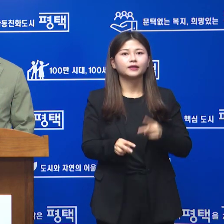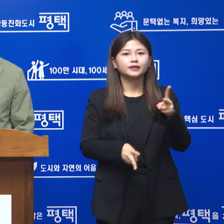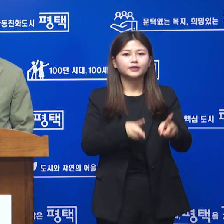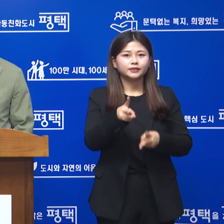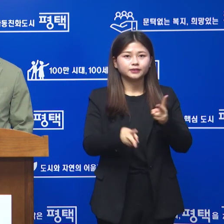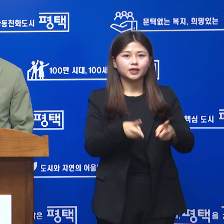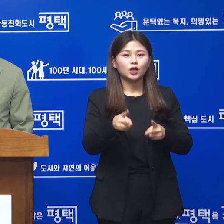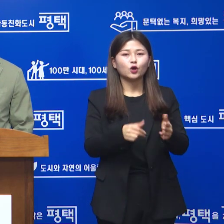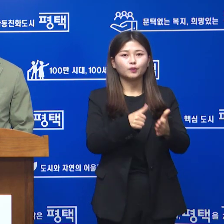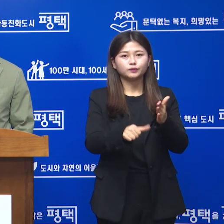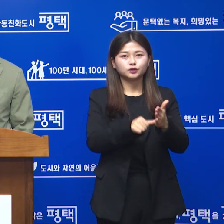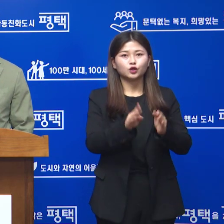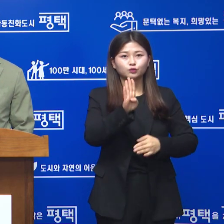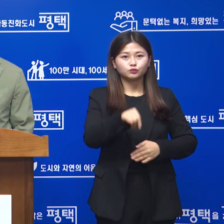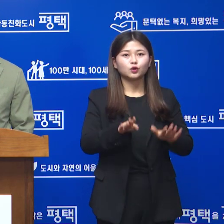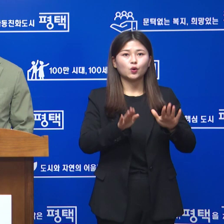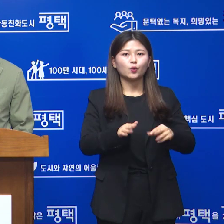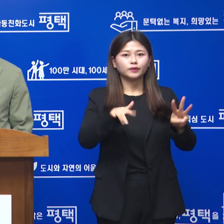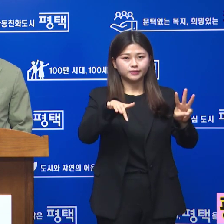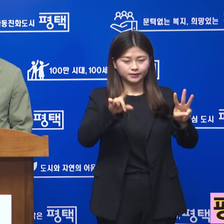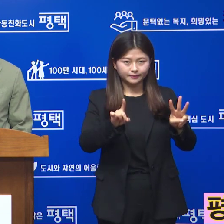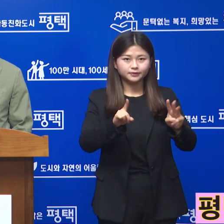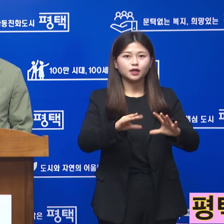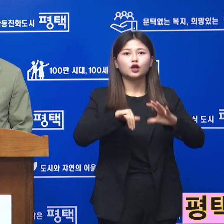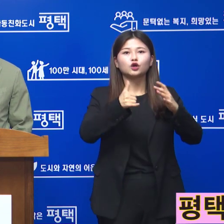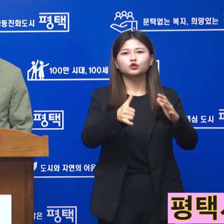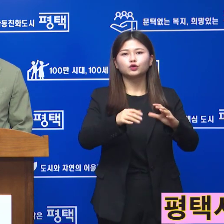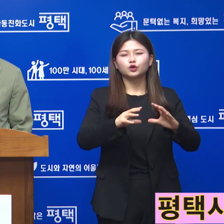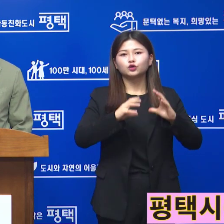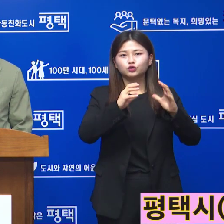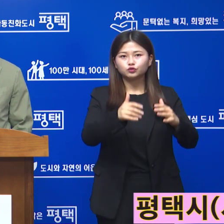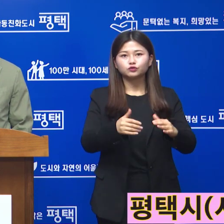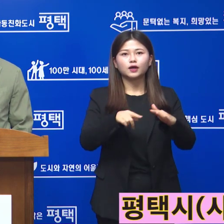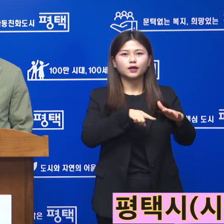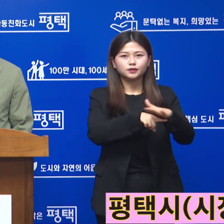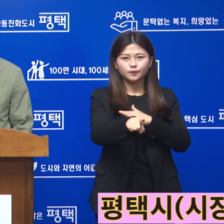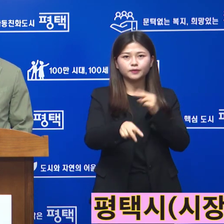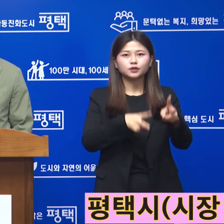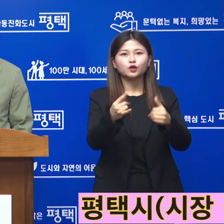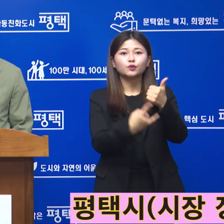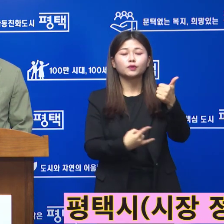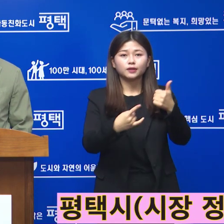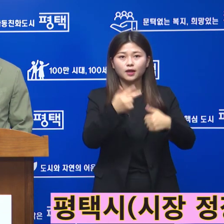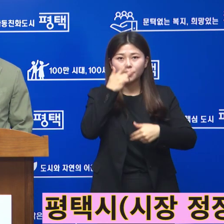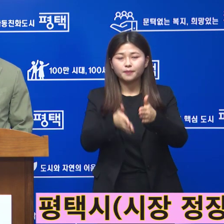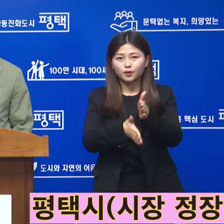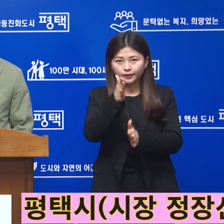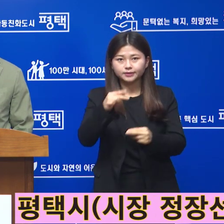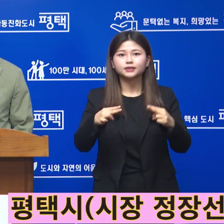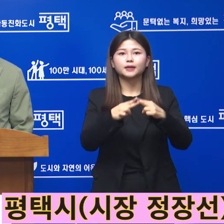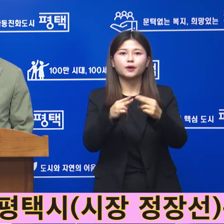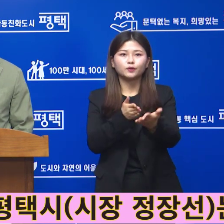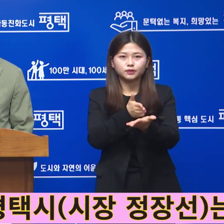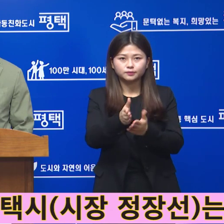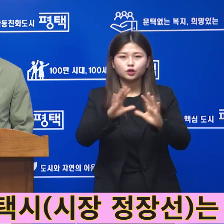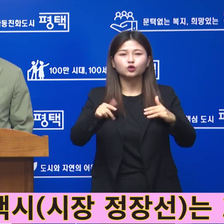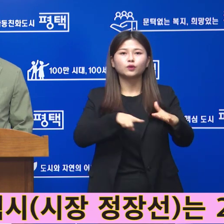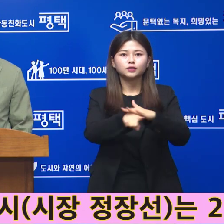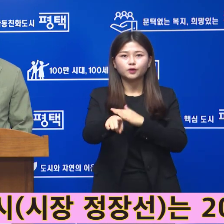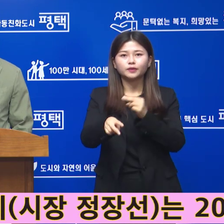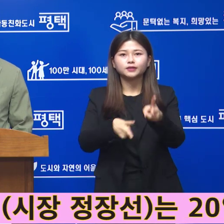산업자원통상부는 오늘 제3차 국가첨단 전략산업위원회에서 평택시를 반도체 분야 국가첨단